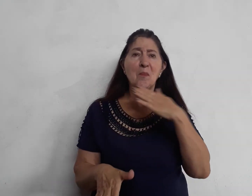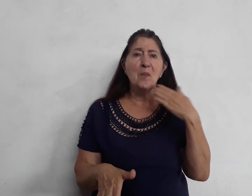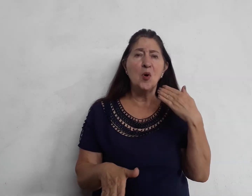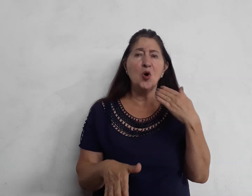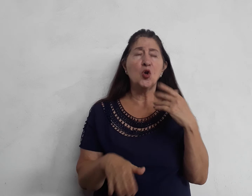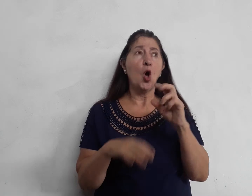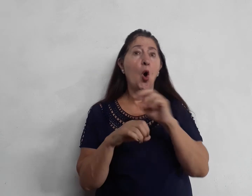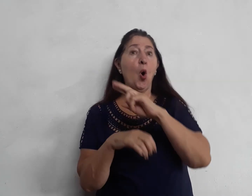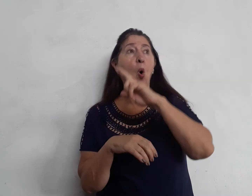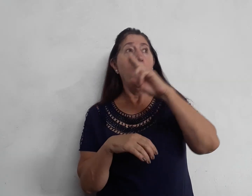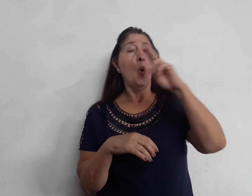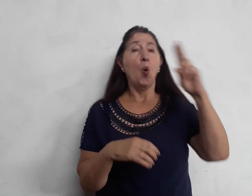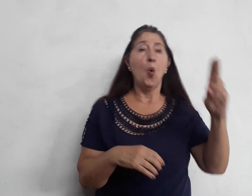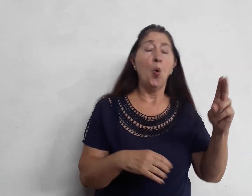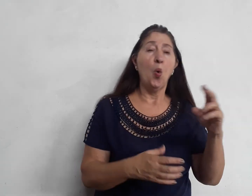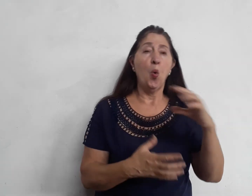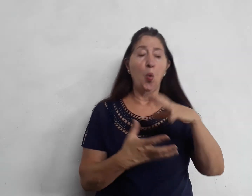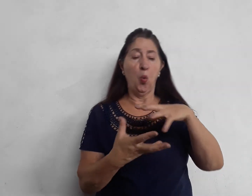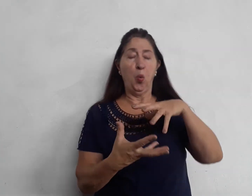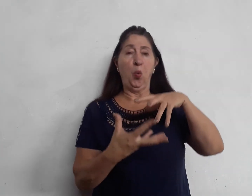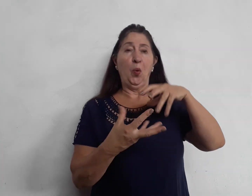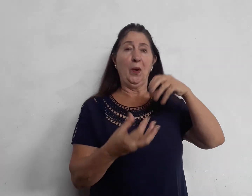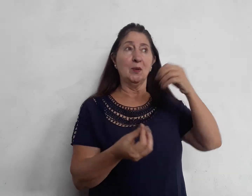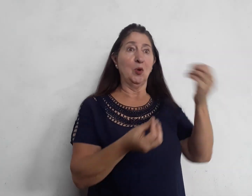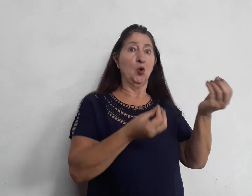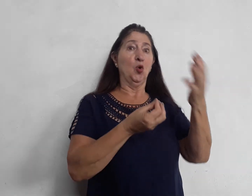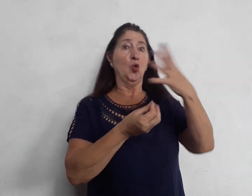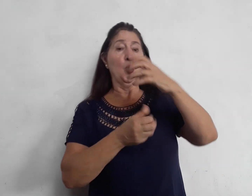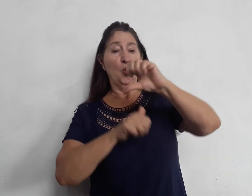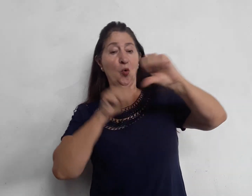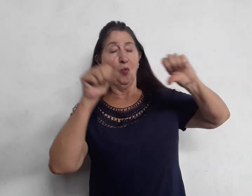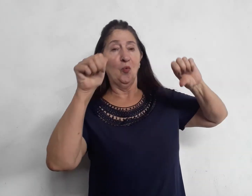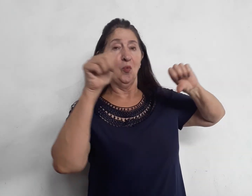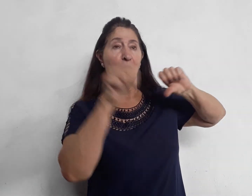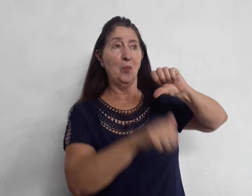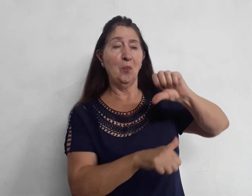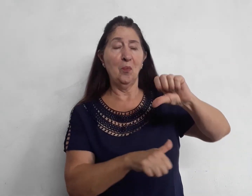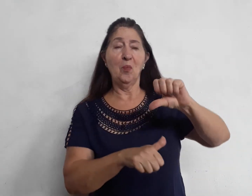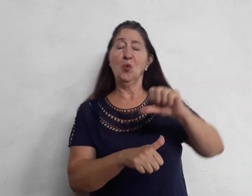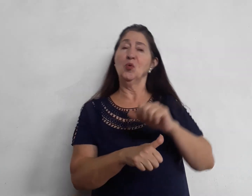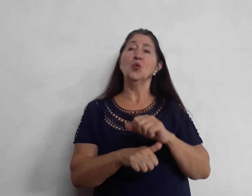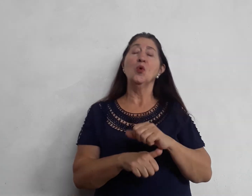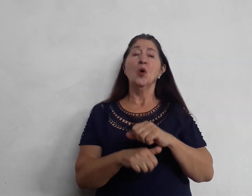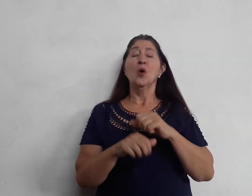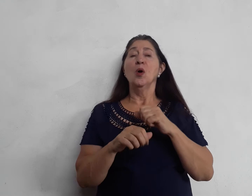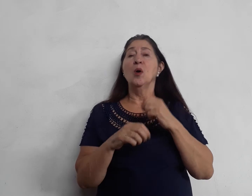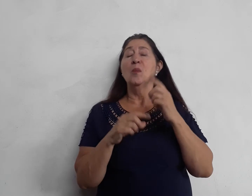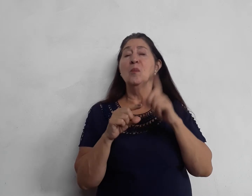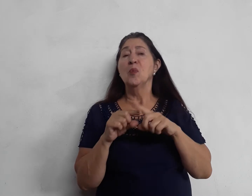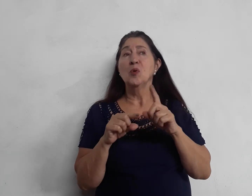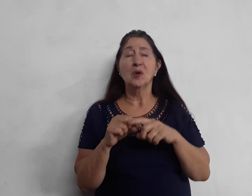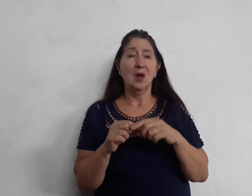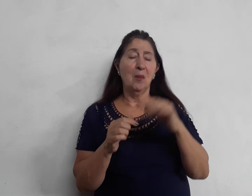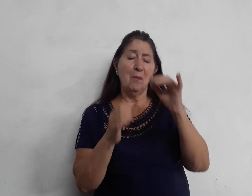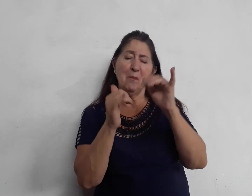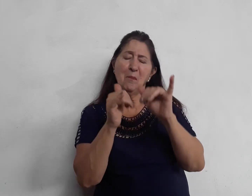reencarnação, ainda não acreditam, ainda ficam nessa bobagem, desculpe, mas bobagem de